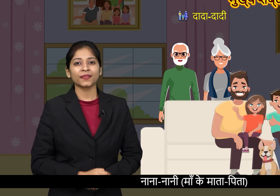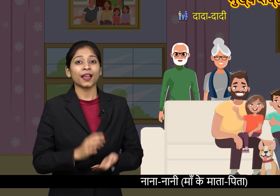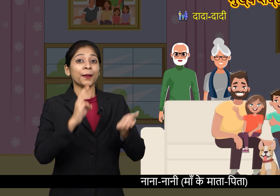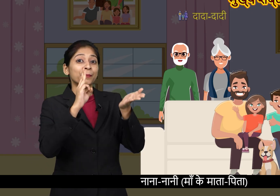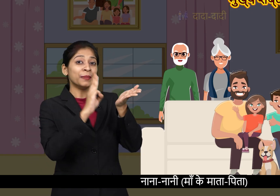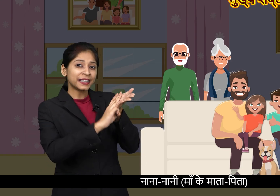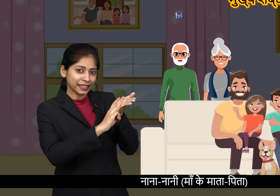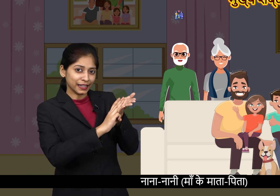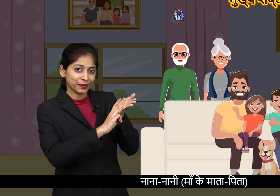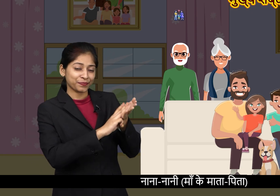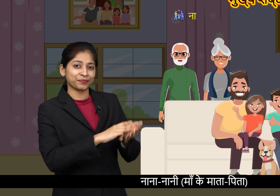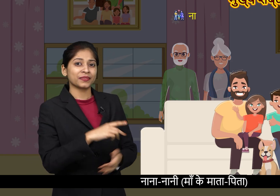नाना नानी माँ के माता पिता।